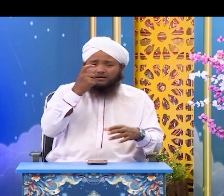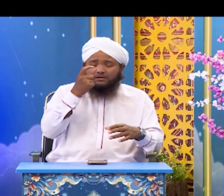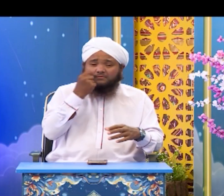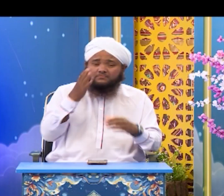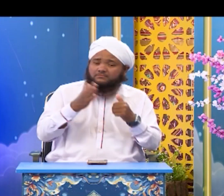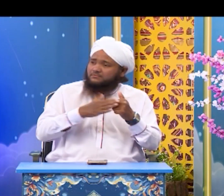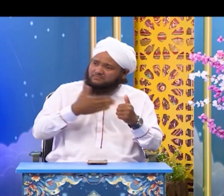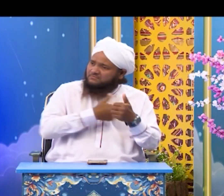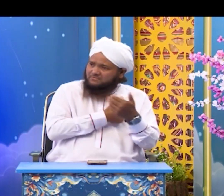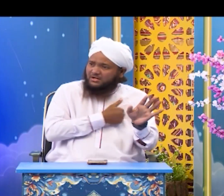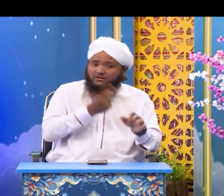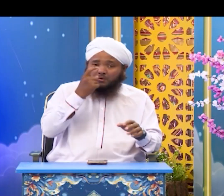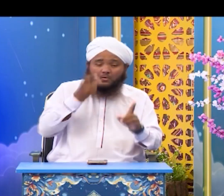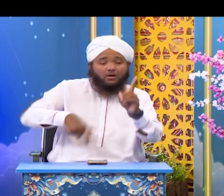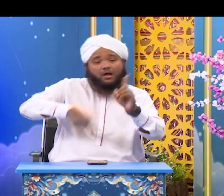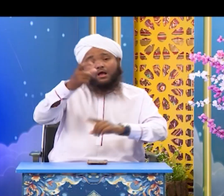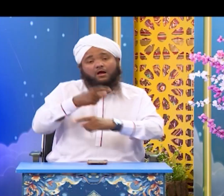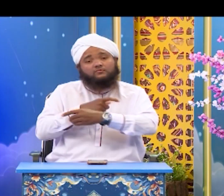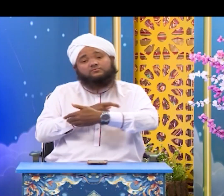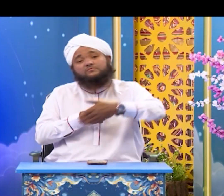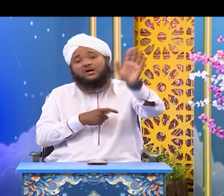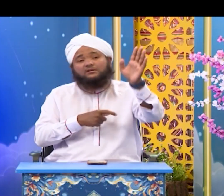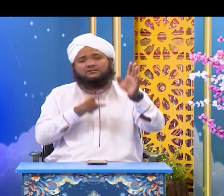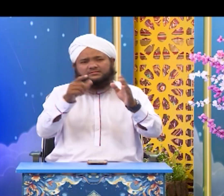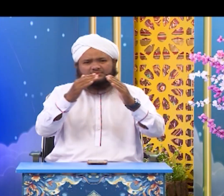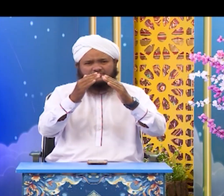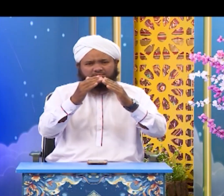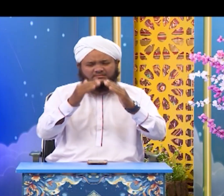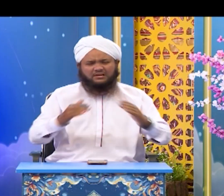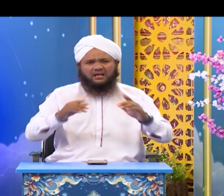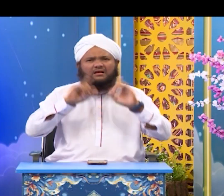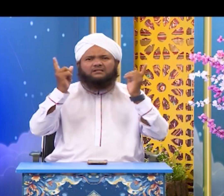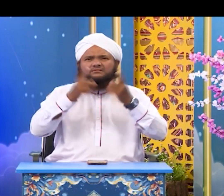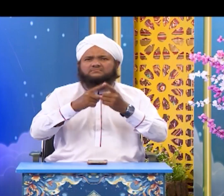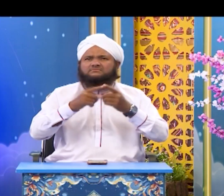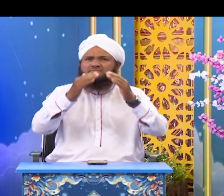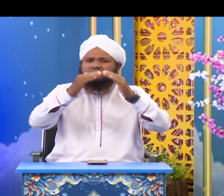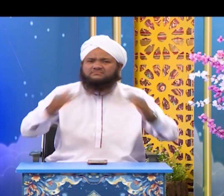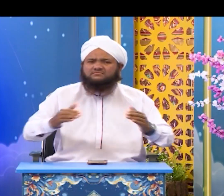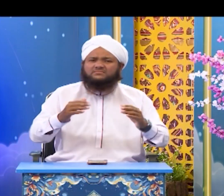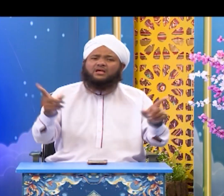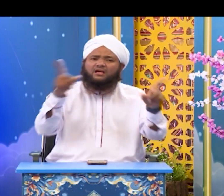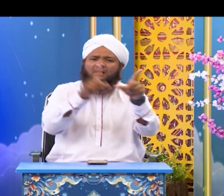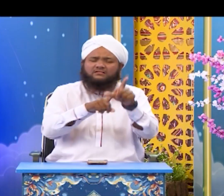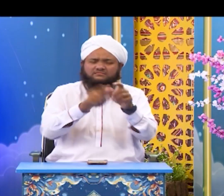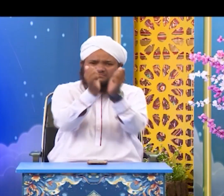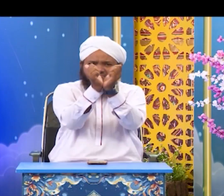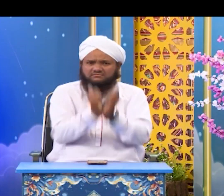بعد عورتوں کو گھر سے باہر نکال کر ایک چھوٹے سے تنگ و تاریک جھونپڑے میں 1 سال تک قید میں رکھا جاتا تھا۔